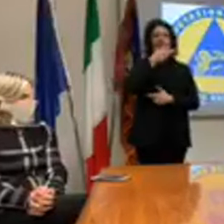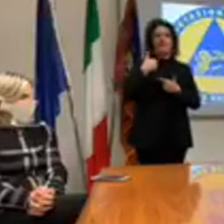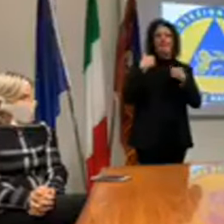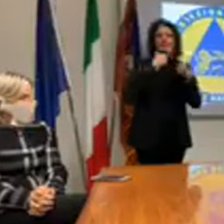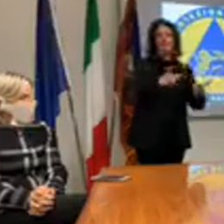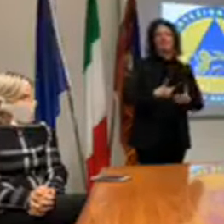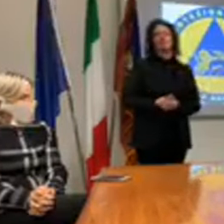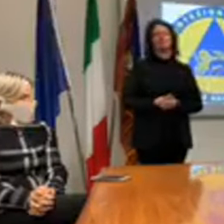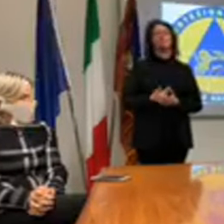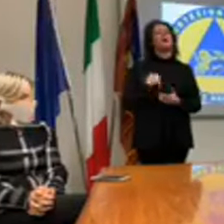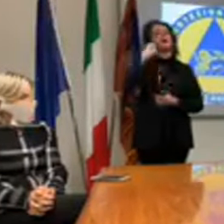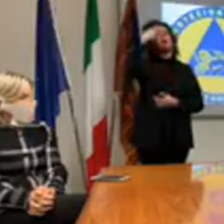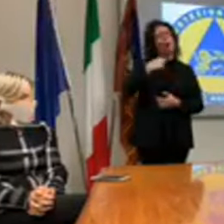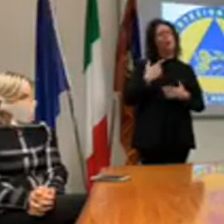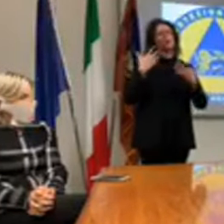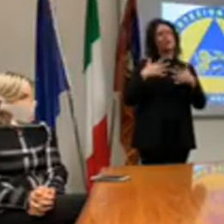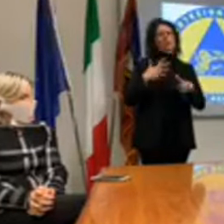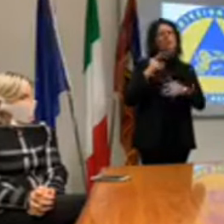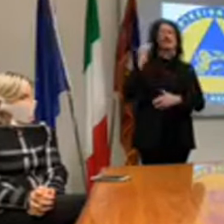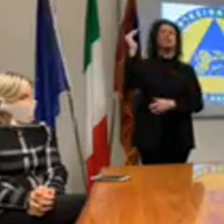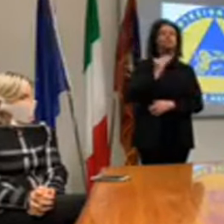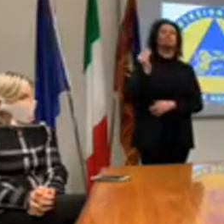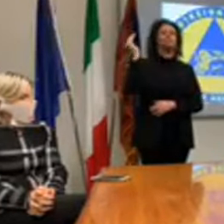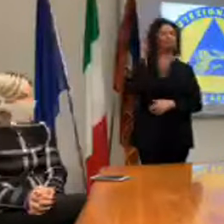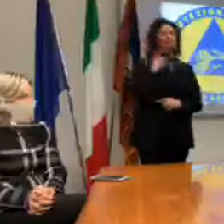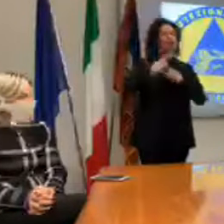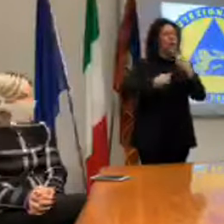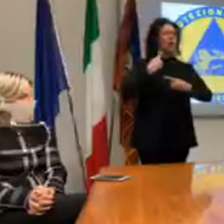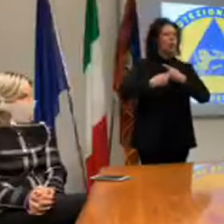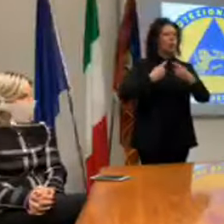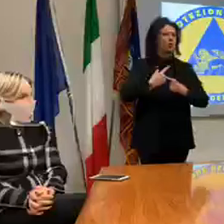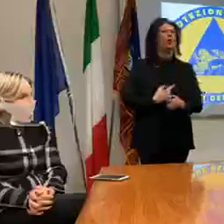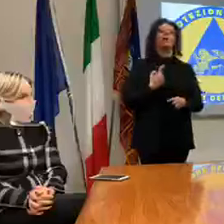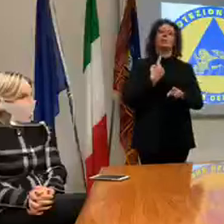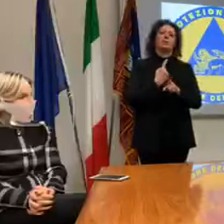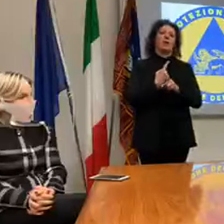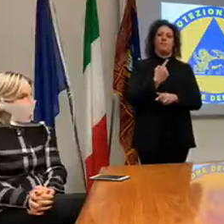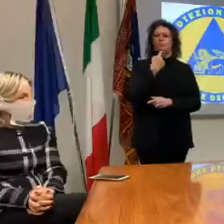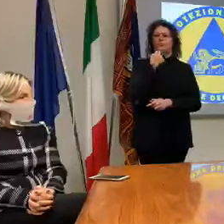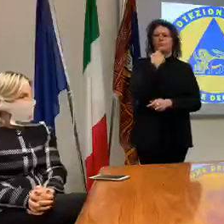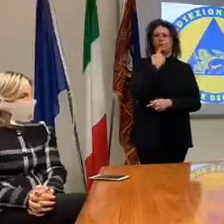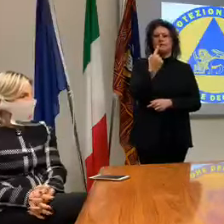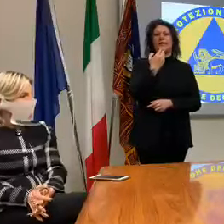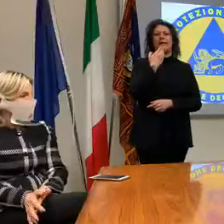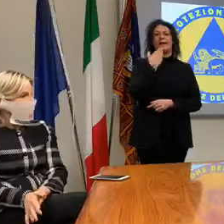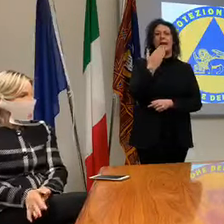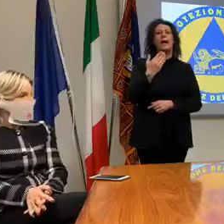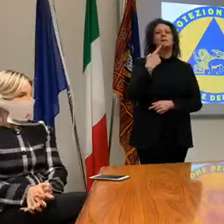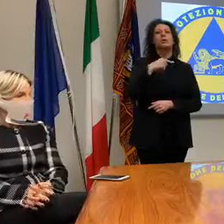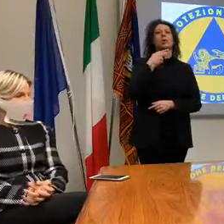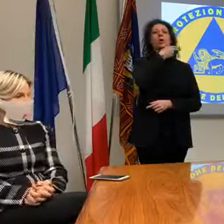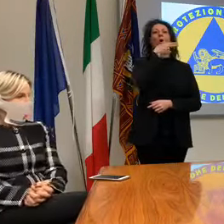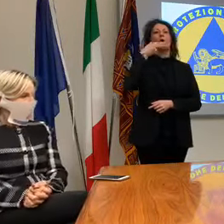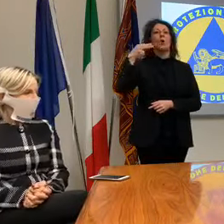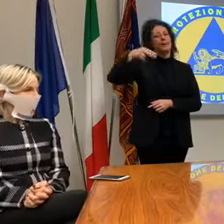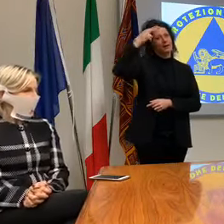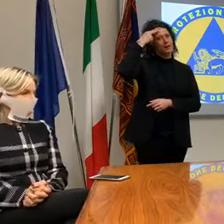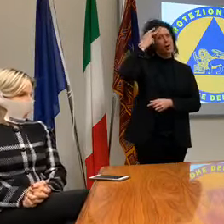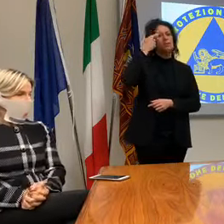hanno comunicato del loro versamento, e li ricorderò di volta in volta perché voglio dare un po' di onore a tutti in